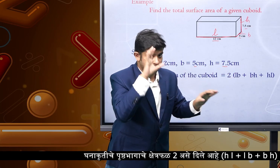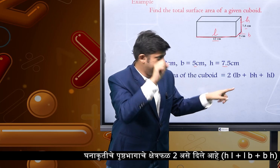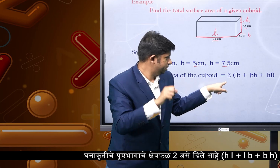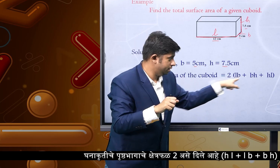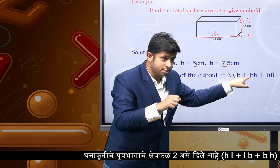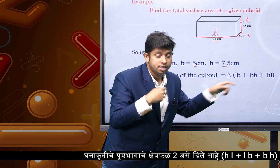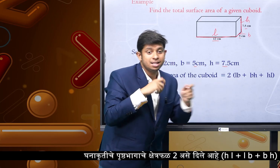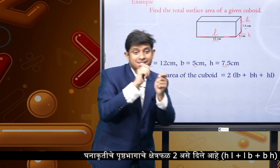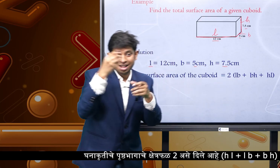BH.